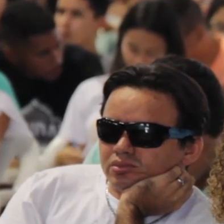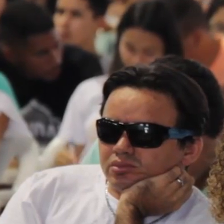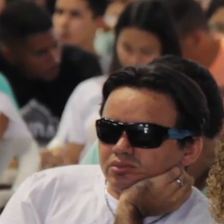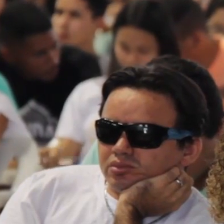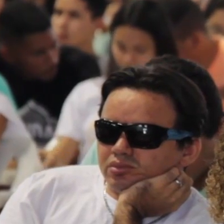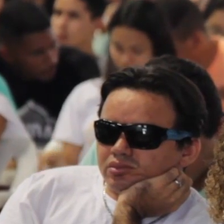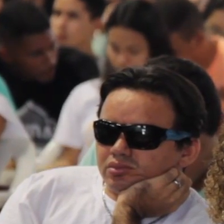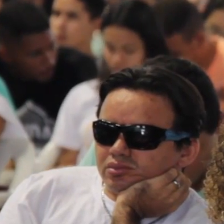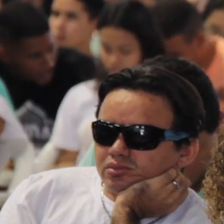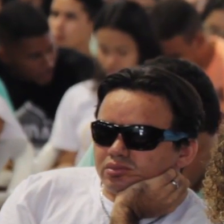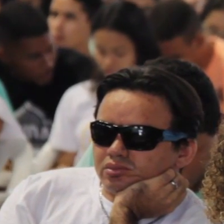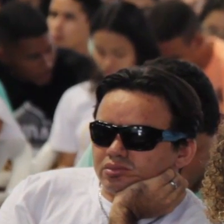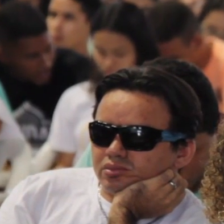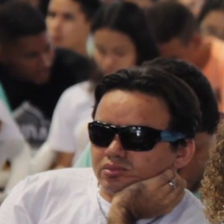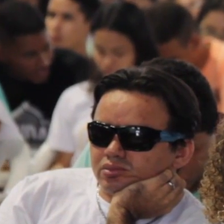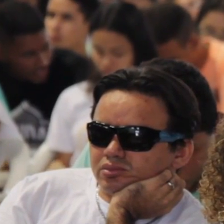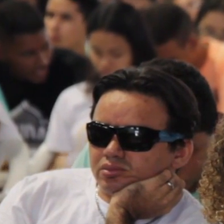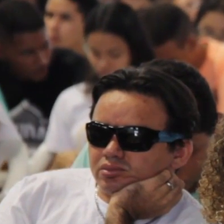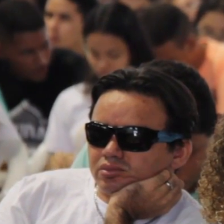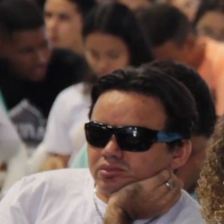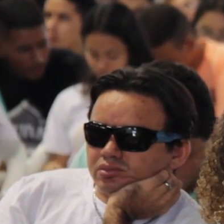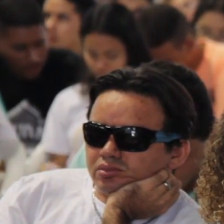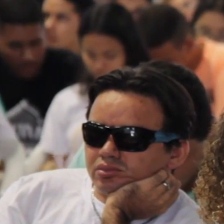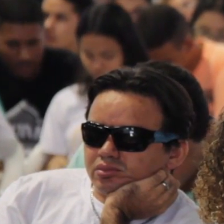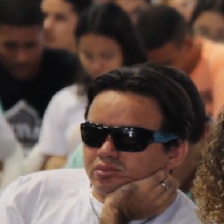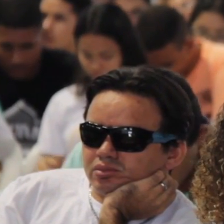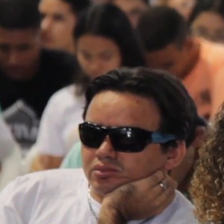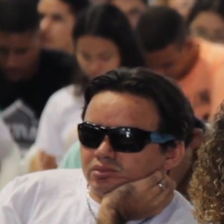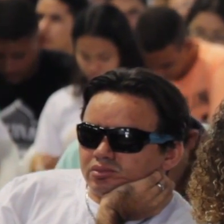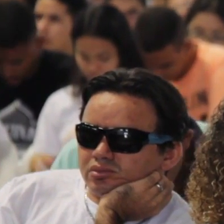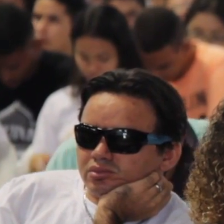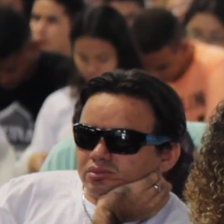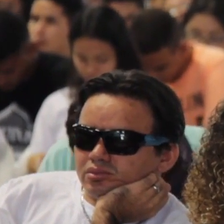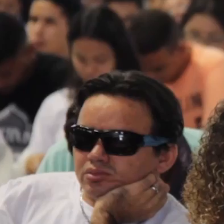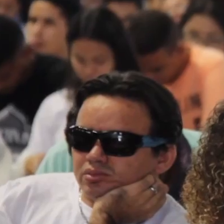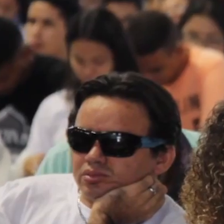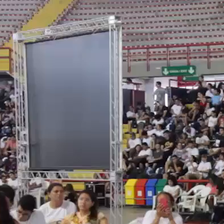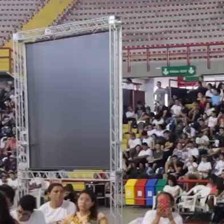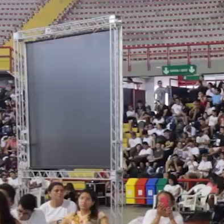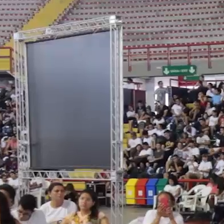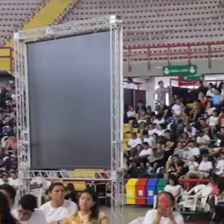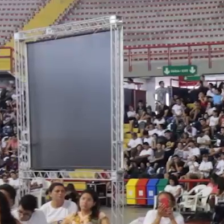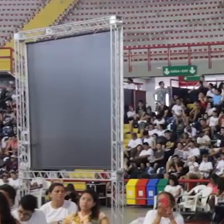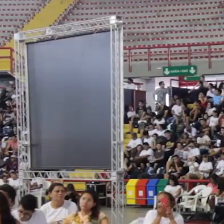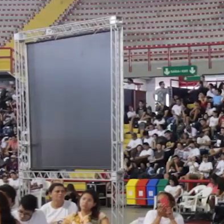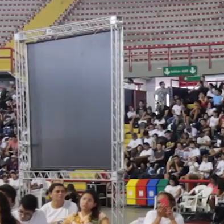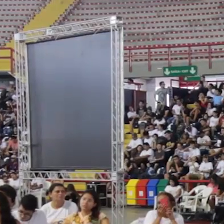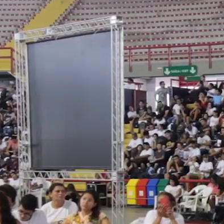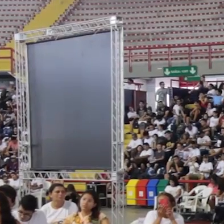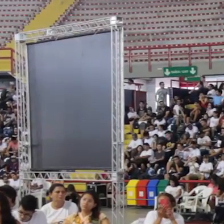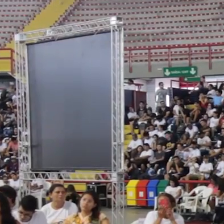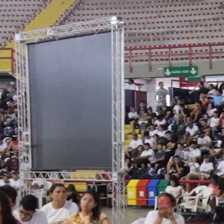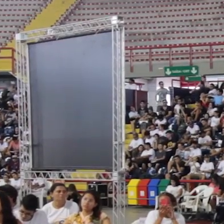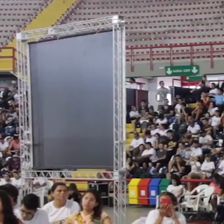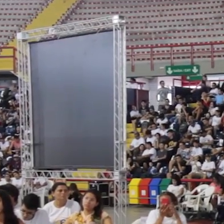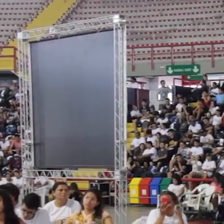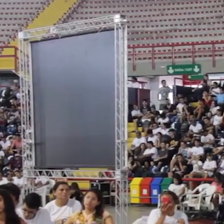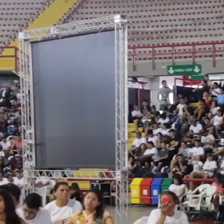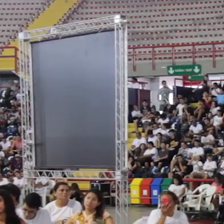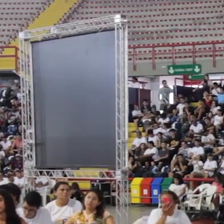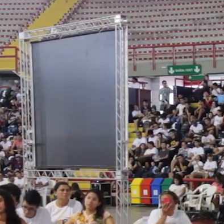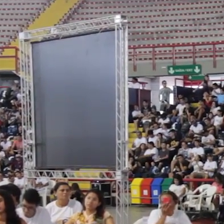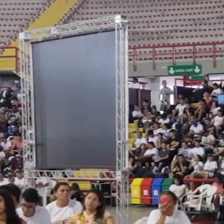da mídia, por meio das redes sociais, por meio da rede mundial de computadores, a fim de conscientizar a